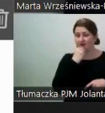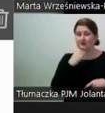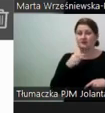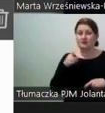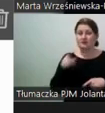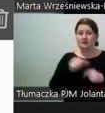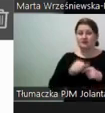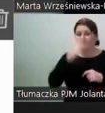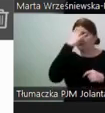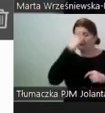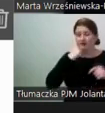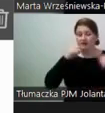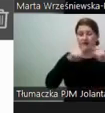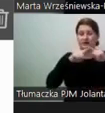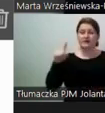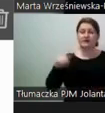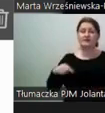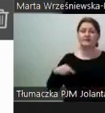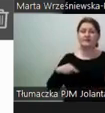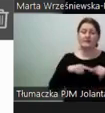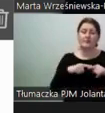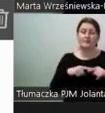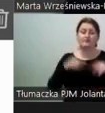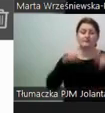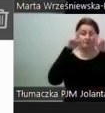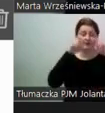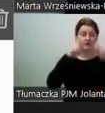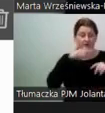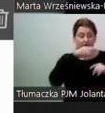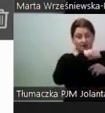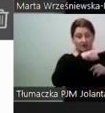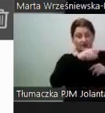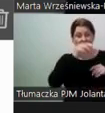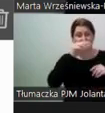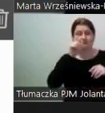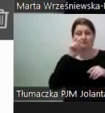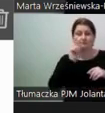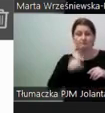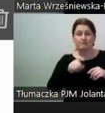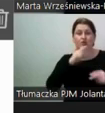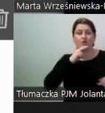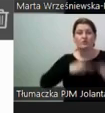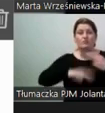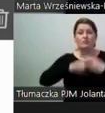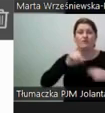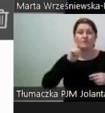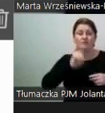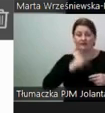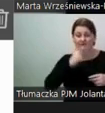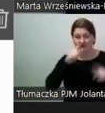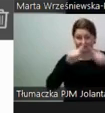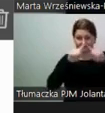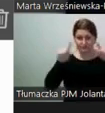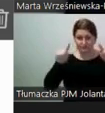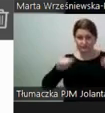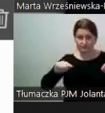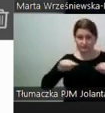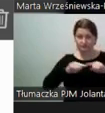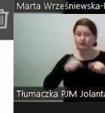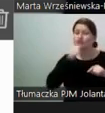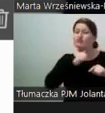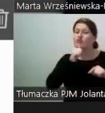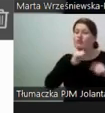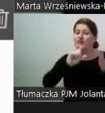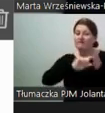wygląd planszy, w której badany od razu zaznaczył odpowiedź prawidłową. Czyli widzimy, że ta prawidłowa odpowiedź to jest właśnie